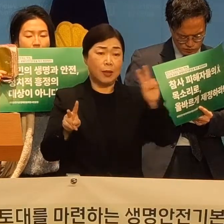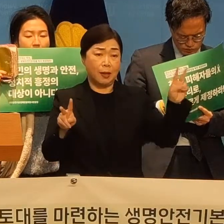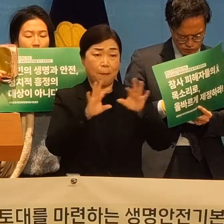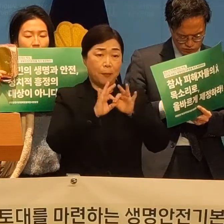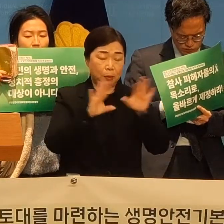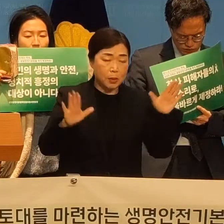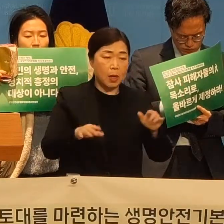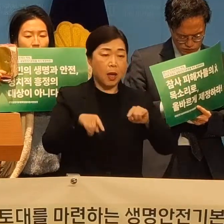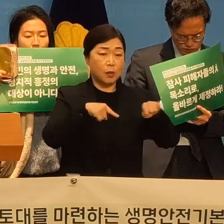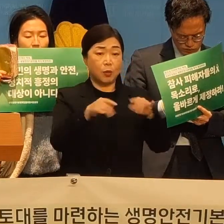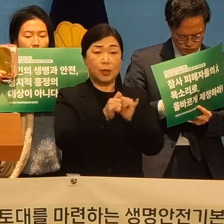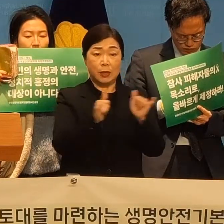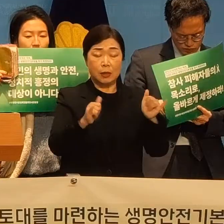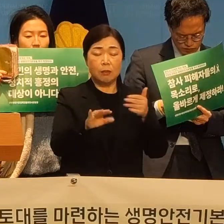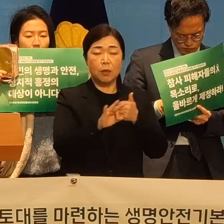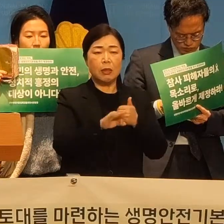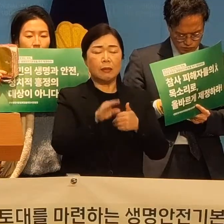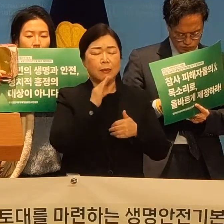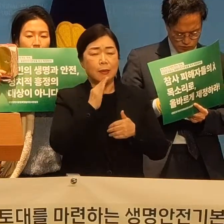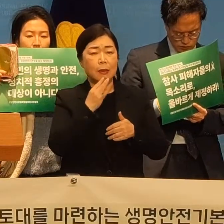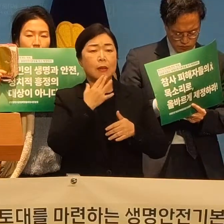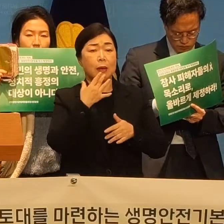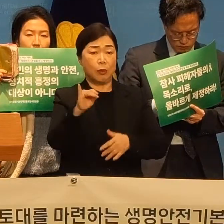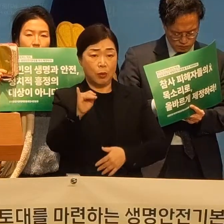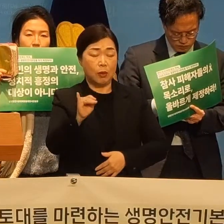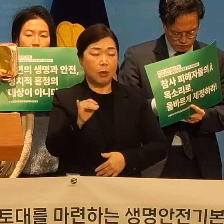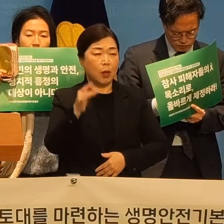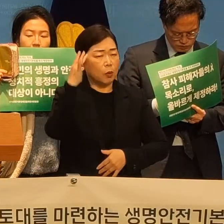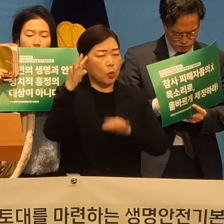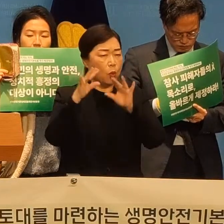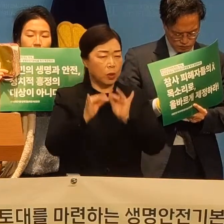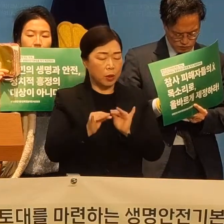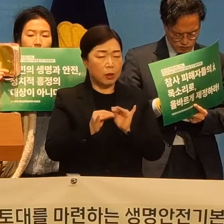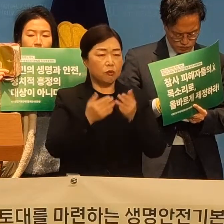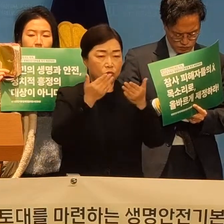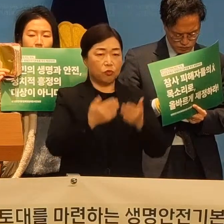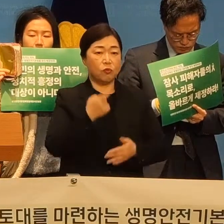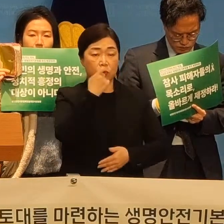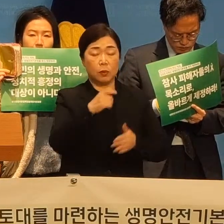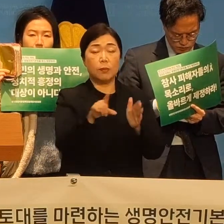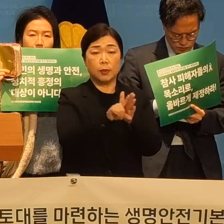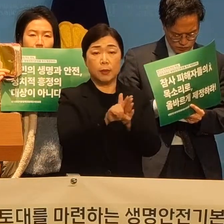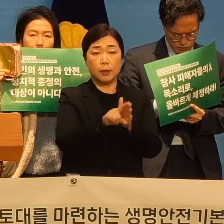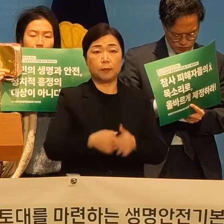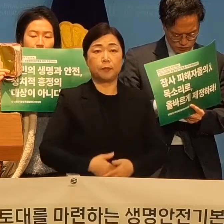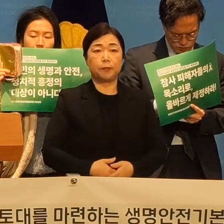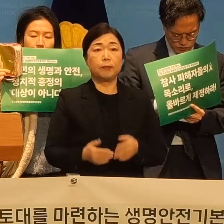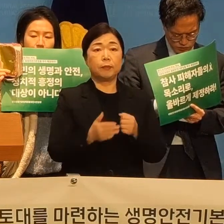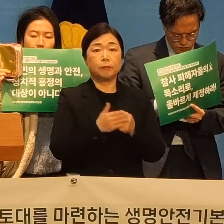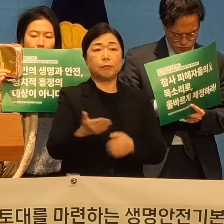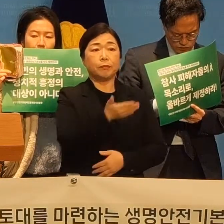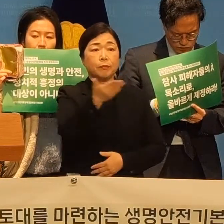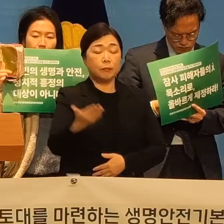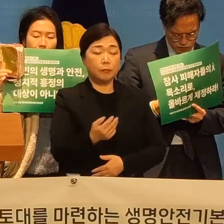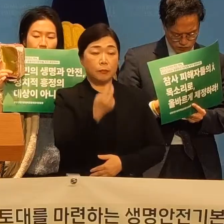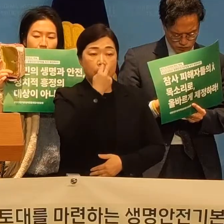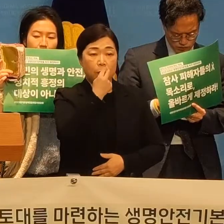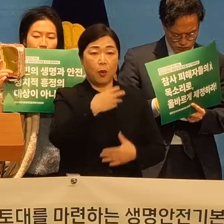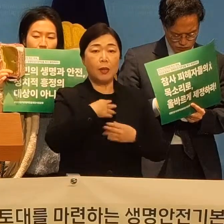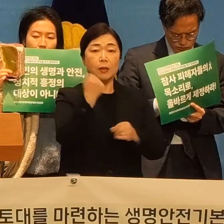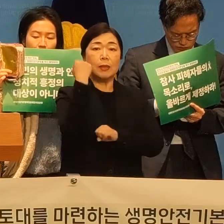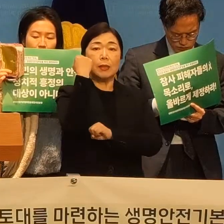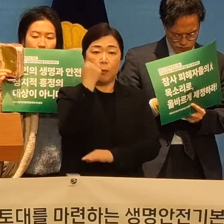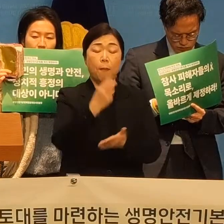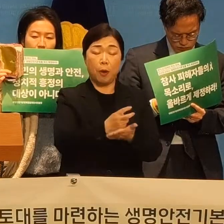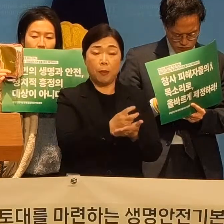정치인들이라면 당연히 저는 여기에 동의해 주실 거라고 믿습니다. 우리 언론인 여러분들께서도 이